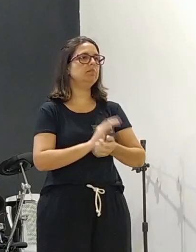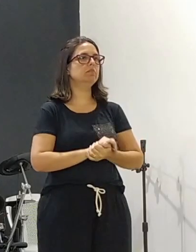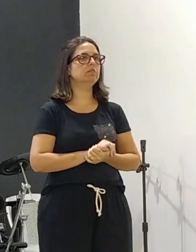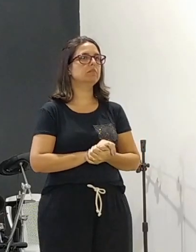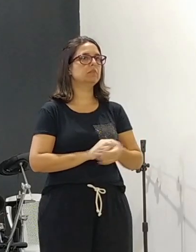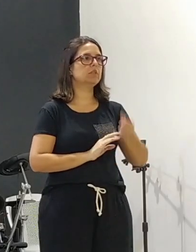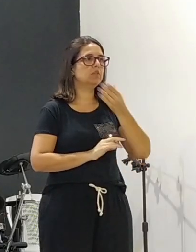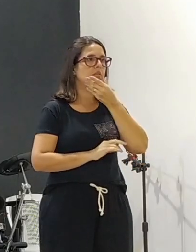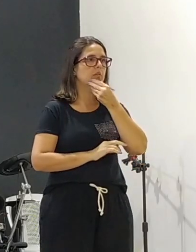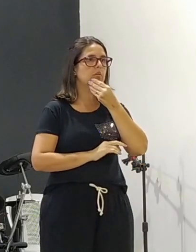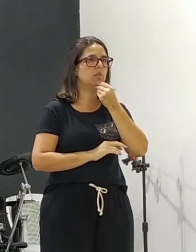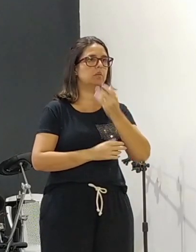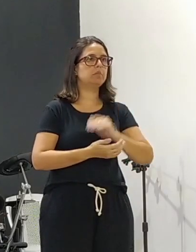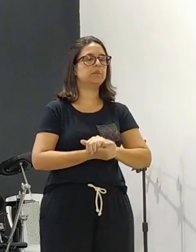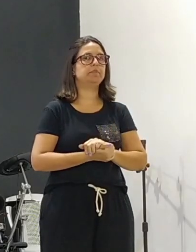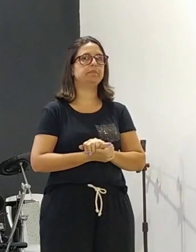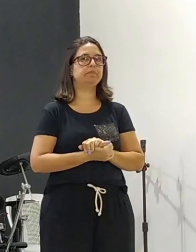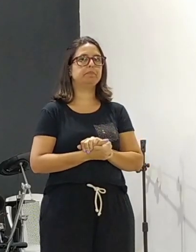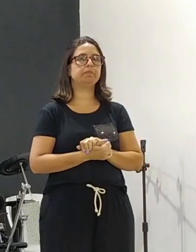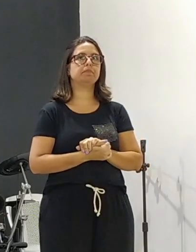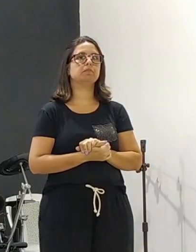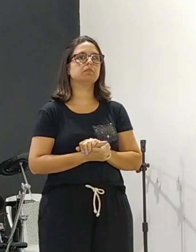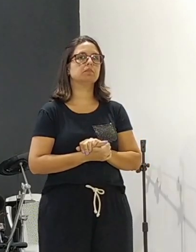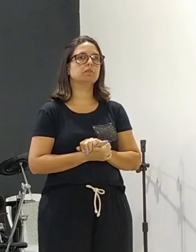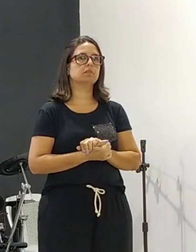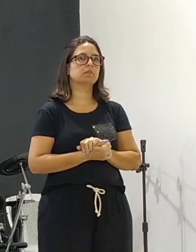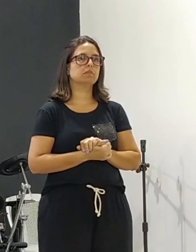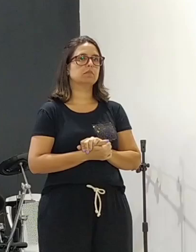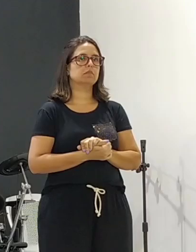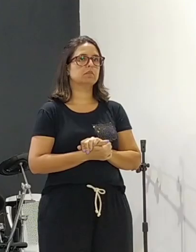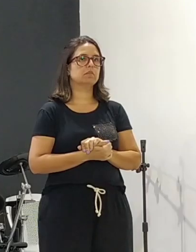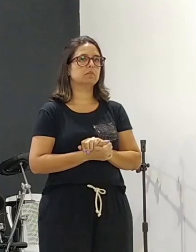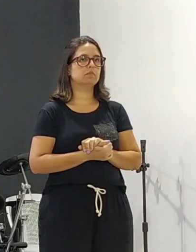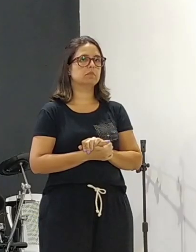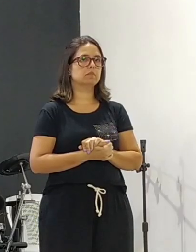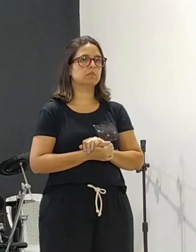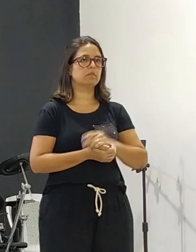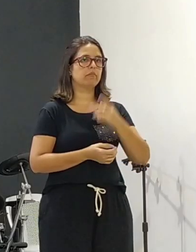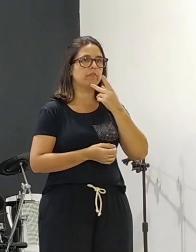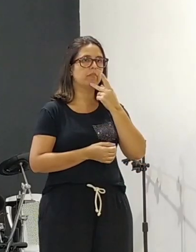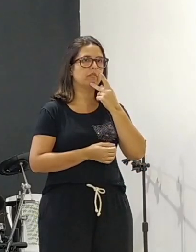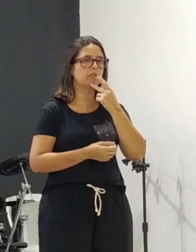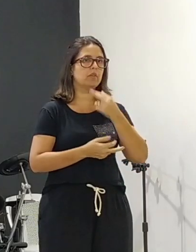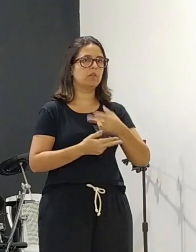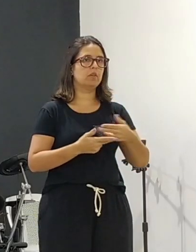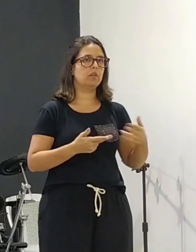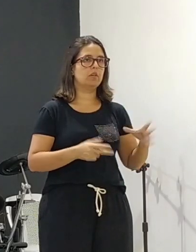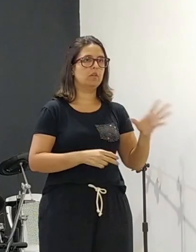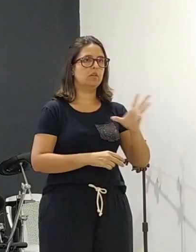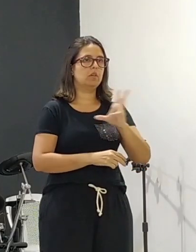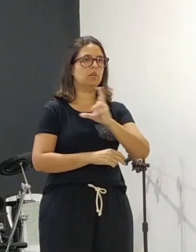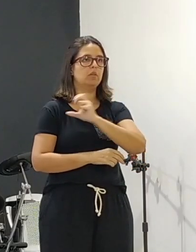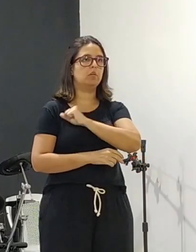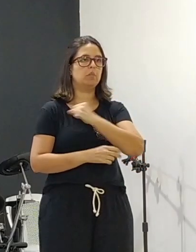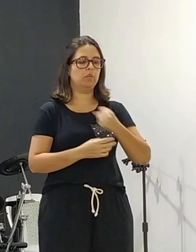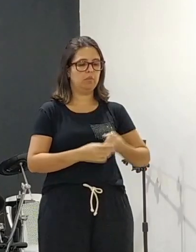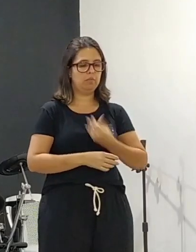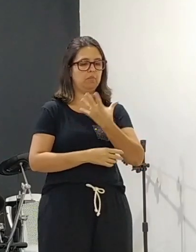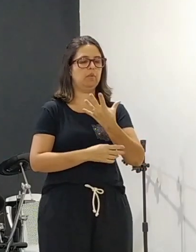É um homem muito citado, D.L. Moody, e ele fala sobre as facetas do amor, e um dos poemas que ele